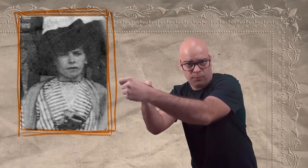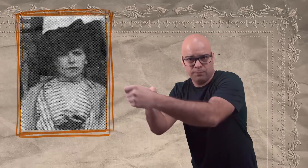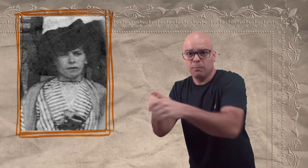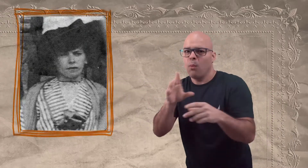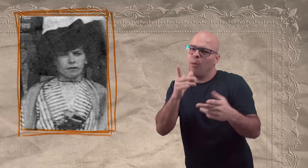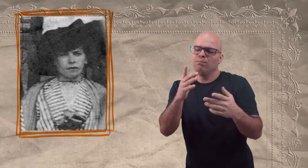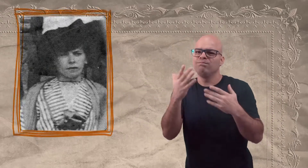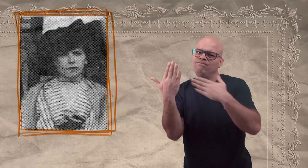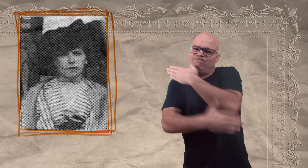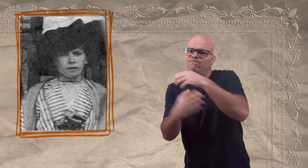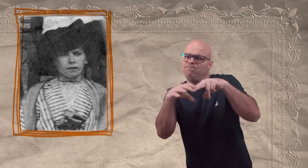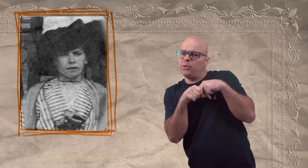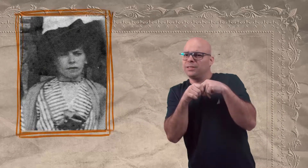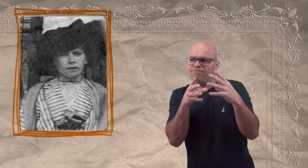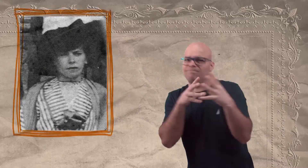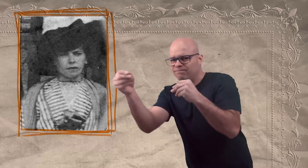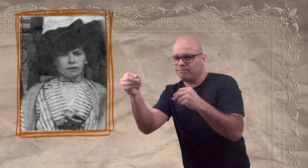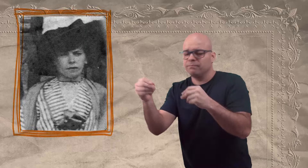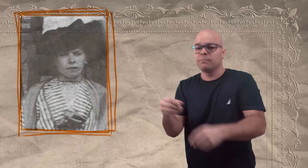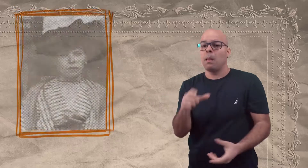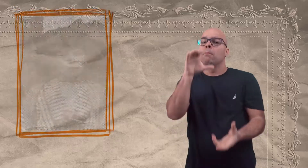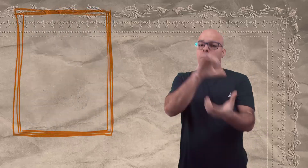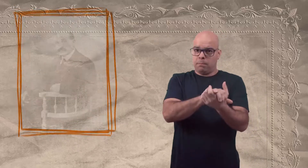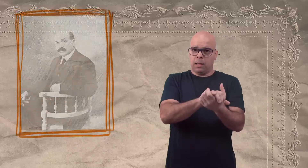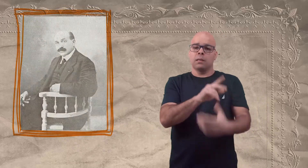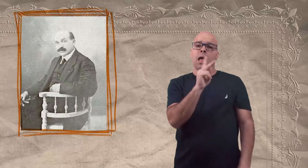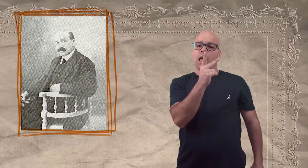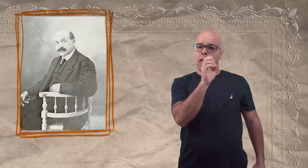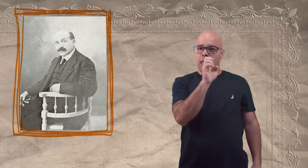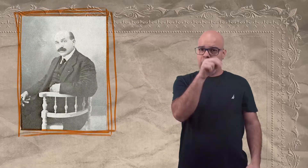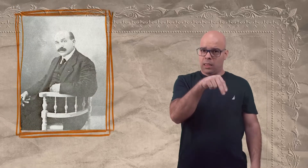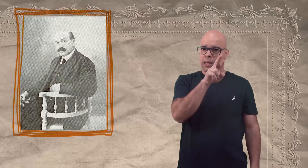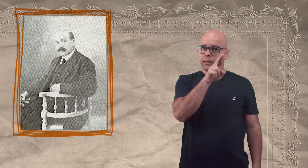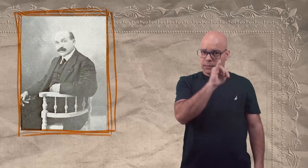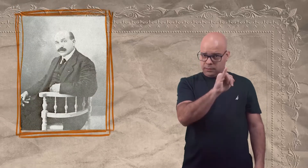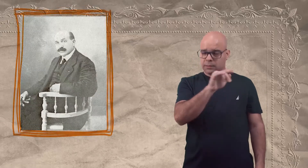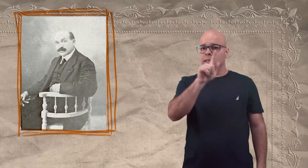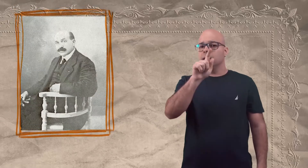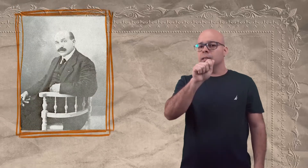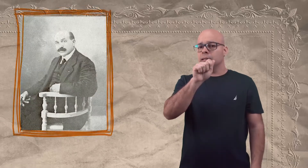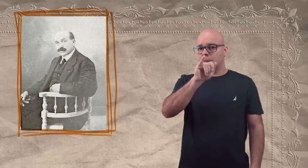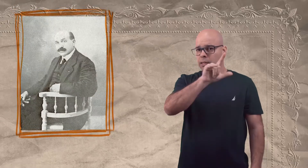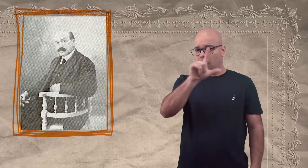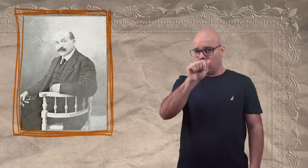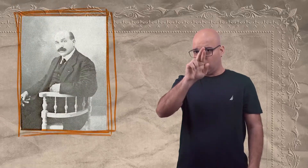do interior, junto com seus filhos, para se protegerem. Seu marido, Henri